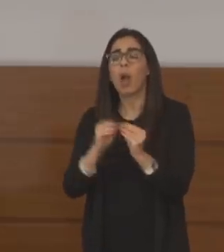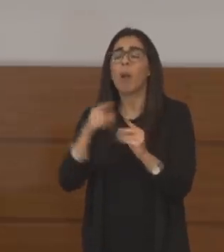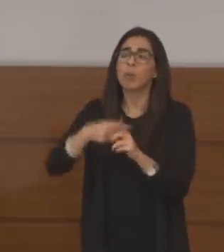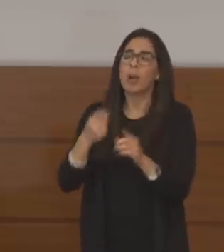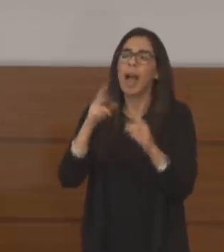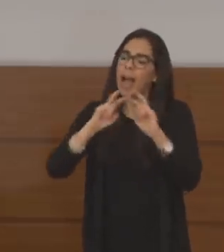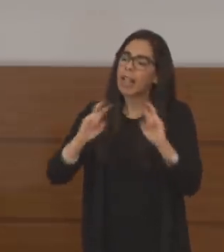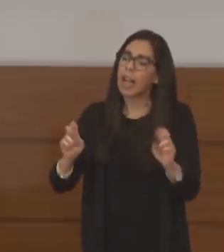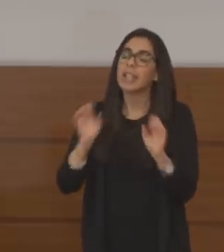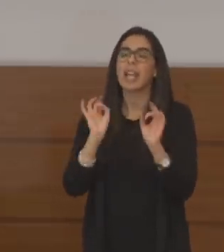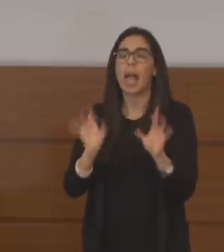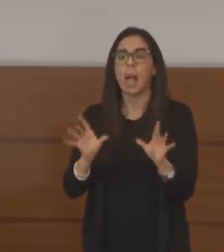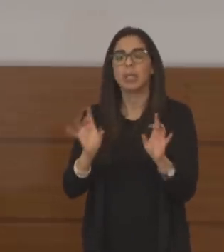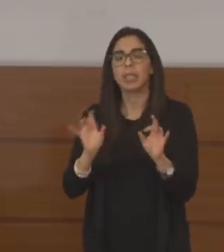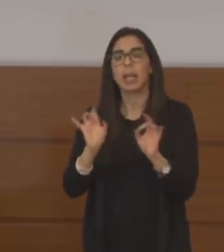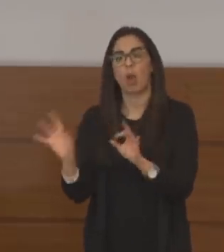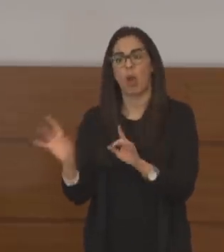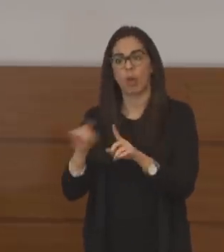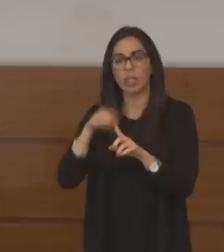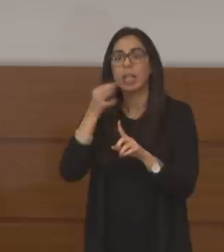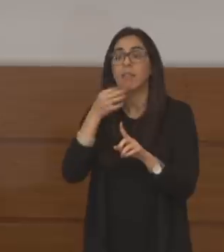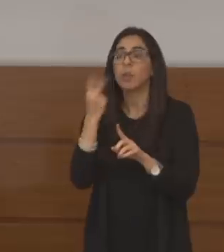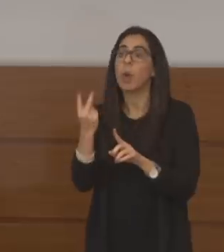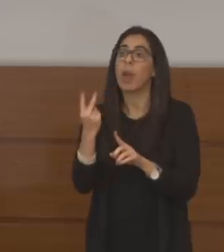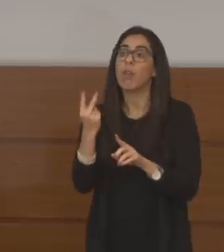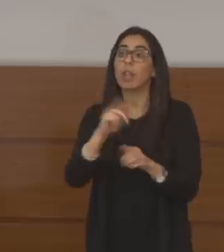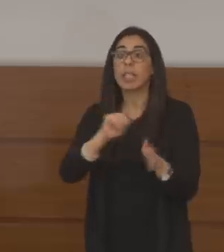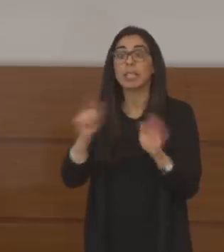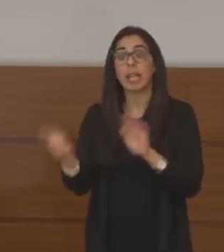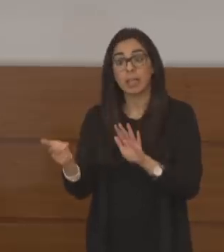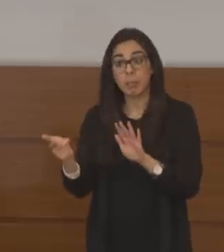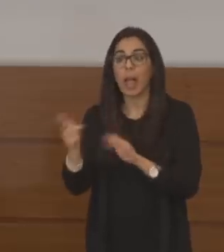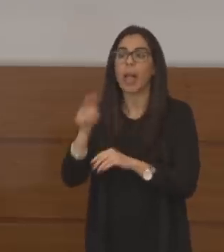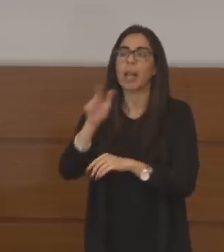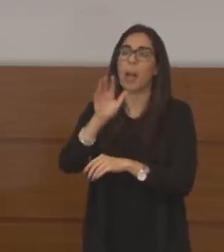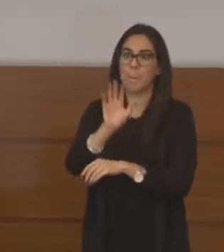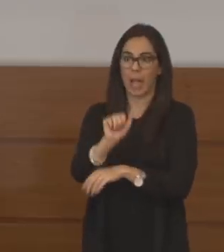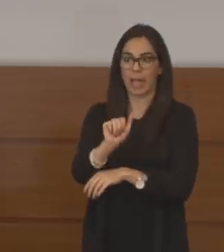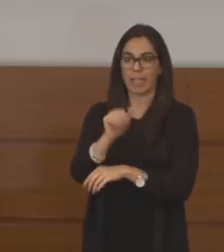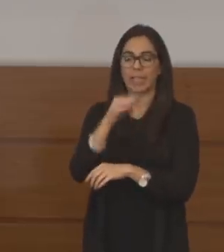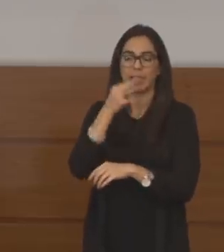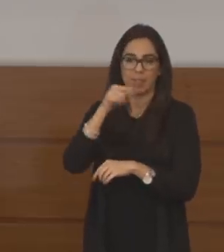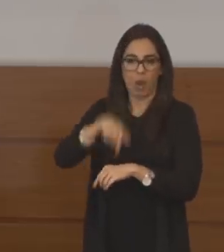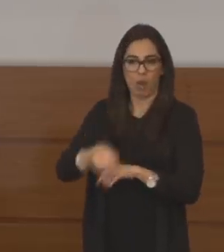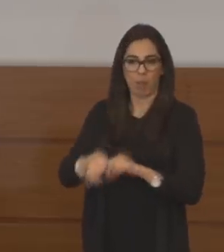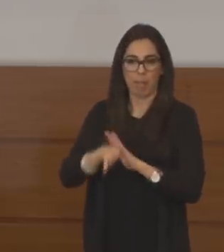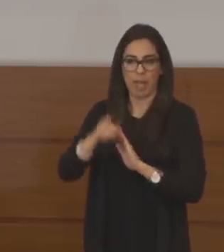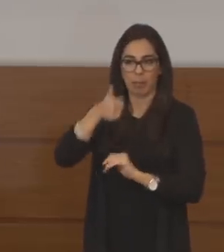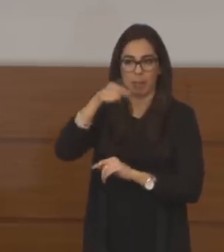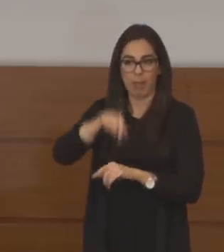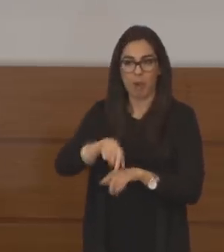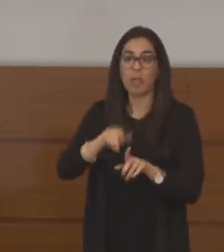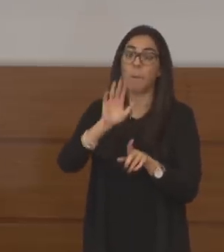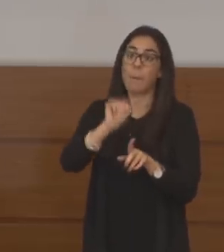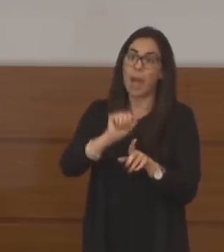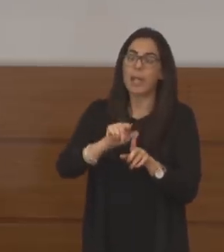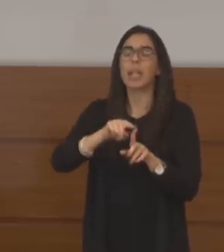e quindi sarà disponibile due volte alla settimana il martedì cioè partendo da oggi e il venerdì